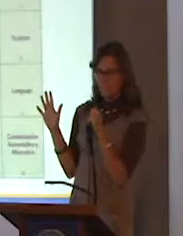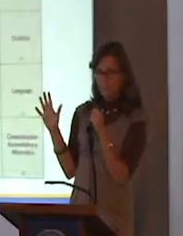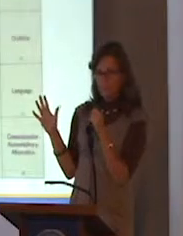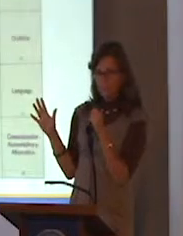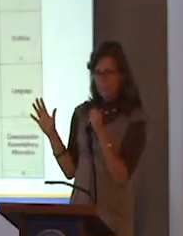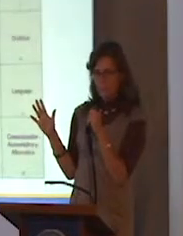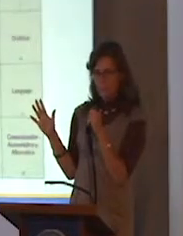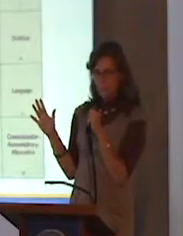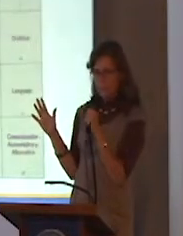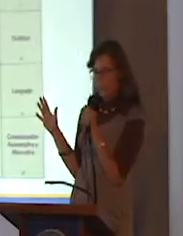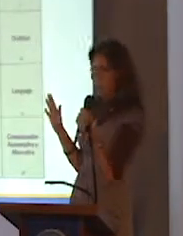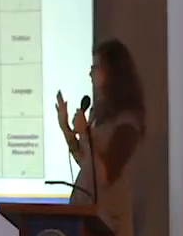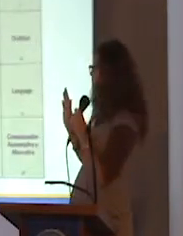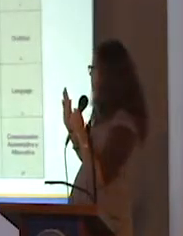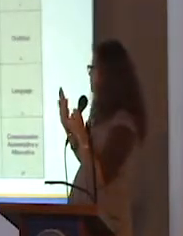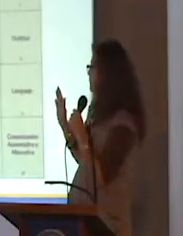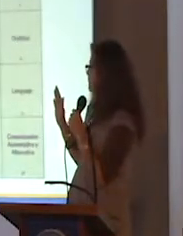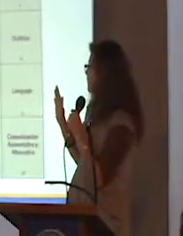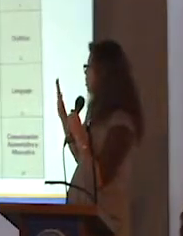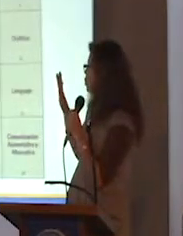Se elaboraron una serie de fichas